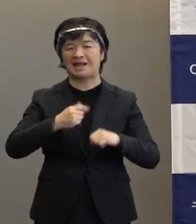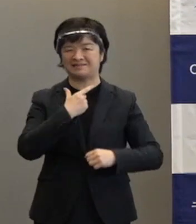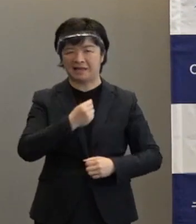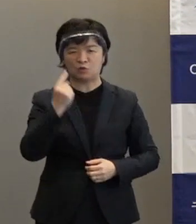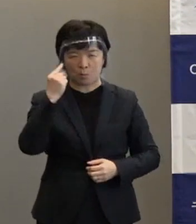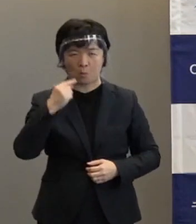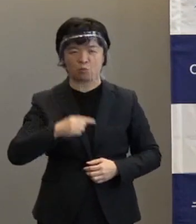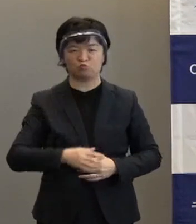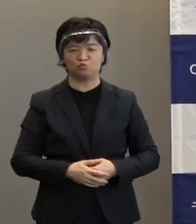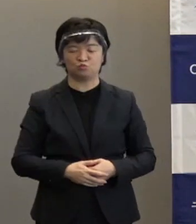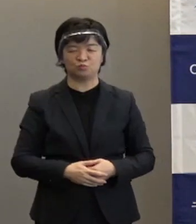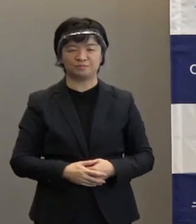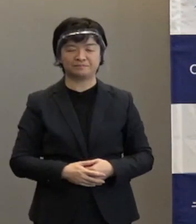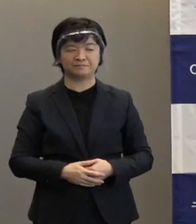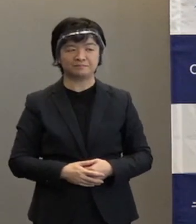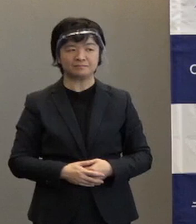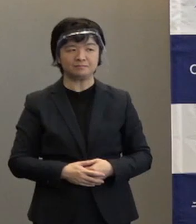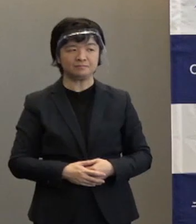たいと、そういうふうに考え